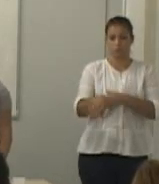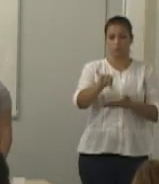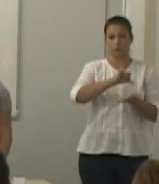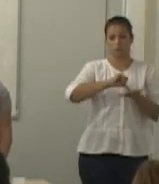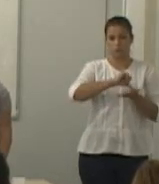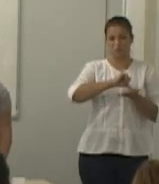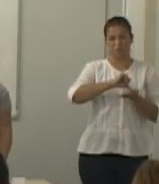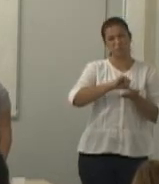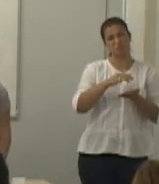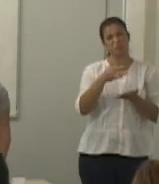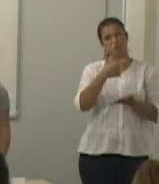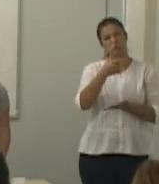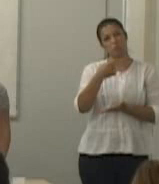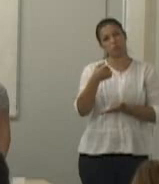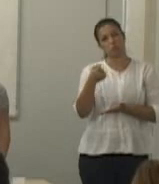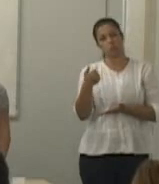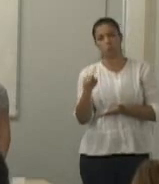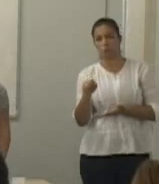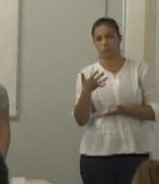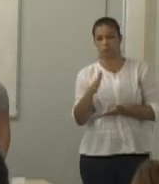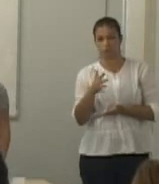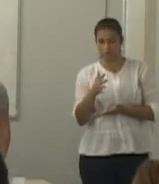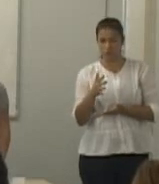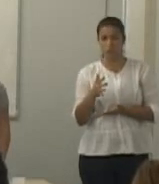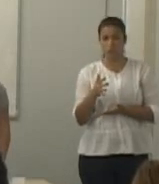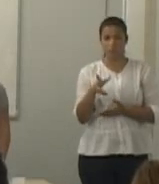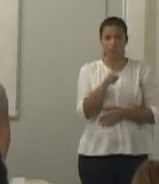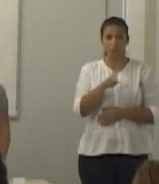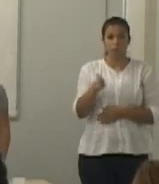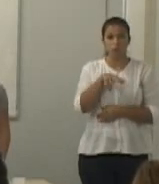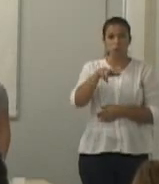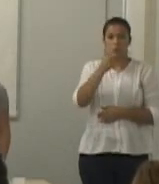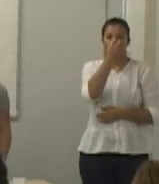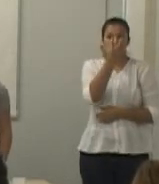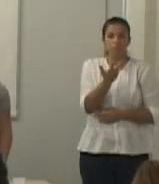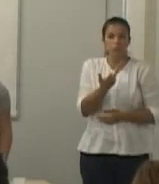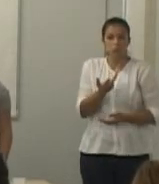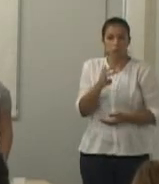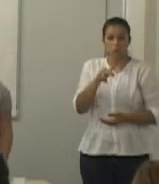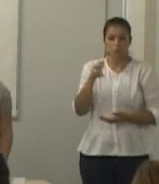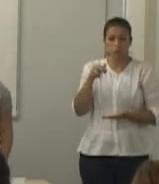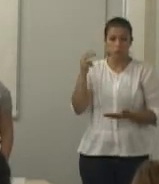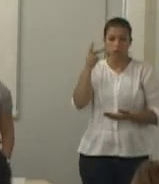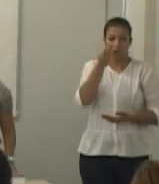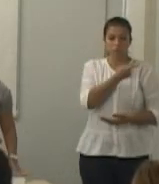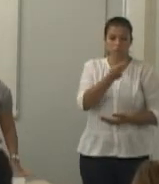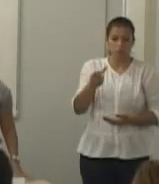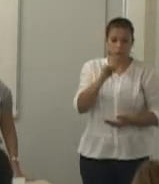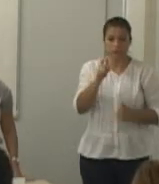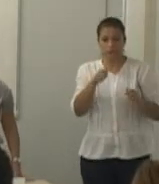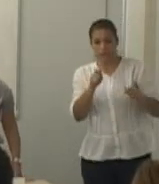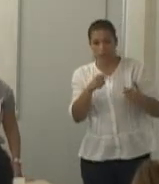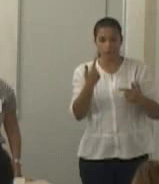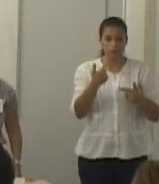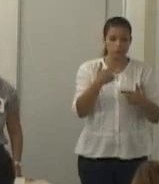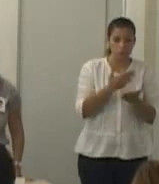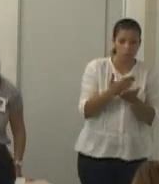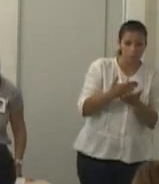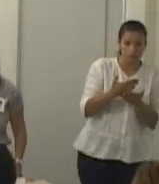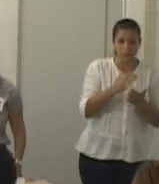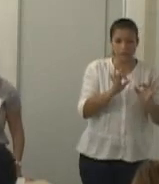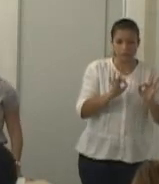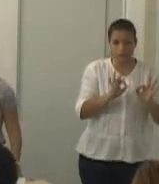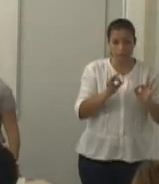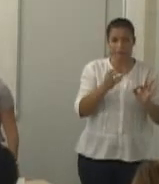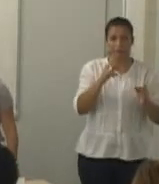em 20081 sem que nenhum Professor tivesse vindo visitar o campus e ver se havia possibilidade de início das atividades naquele momento